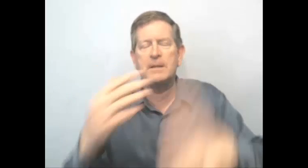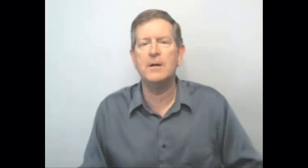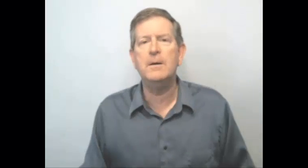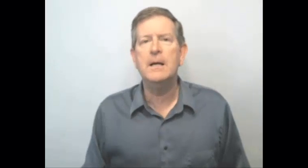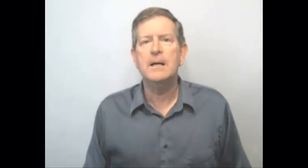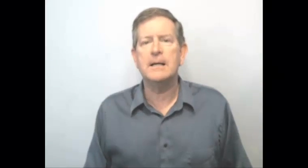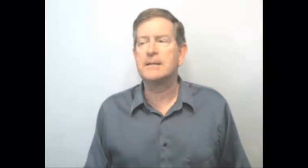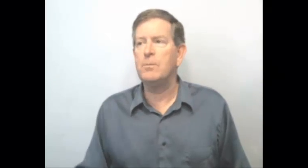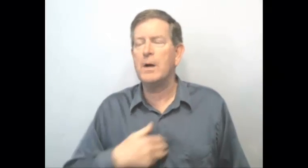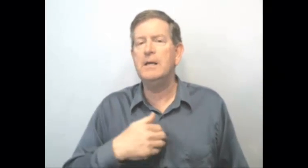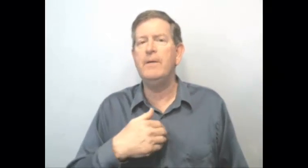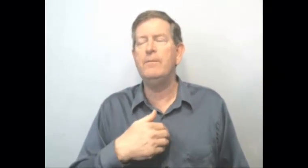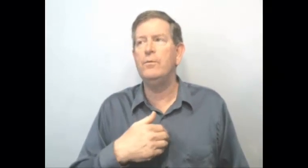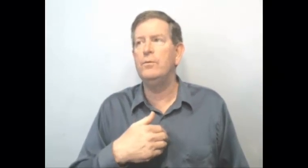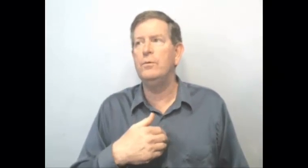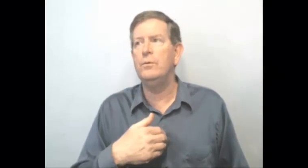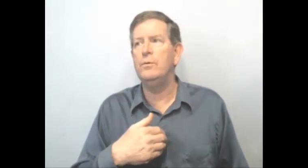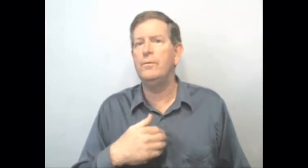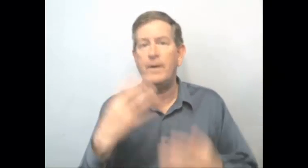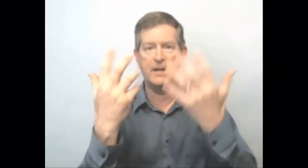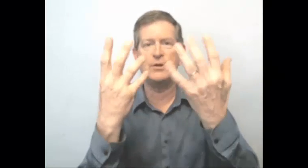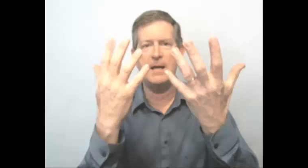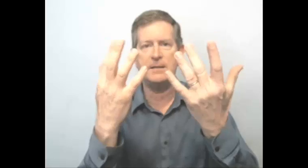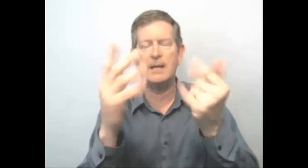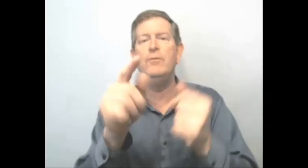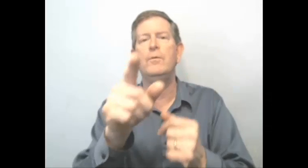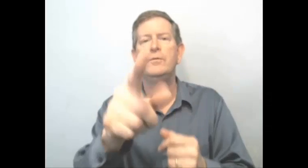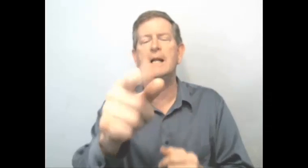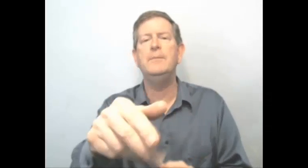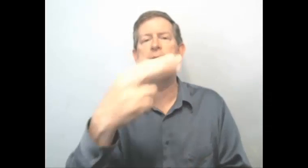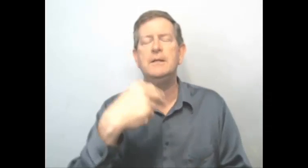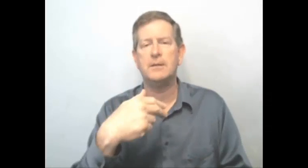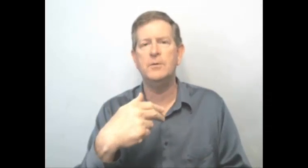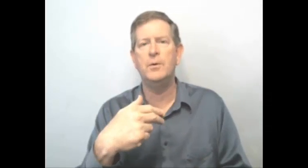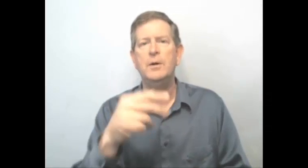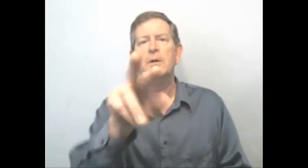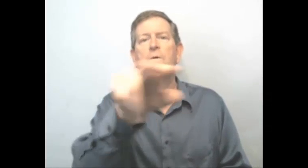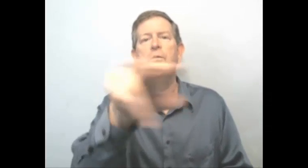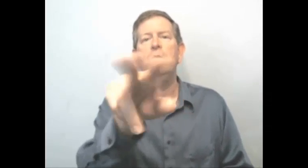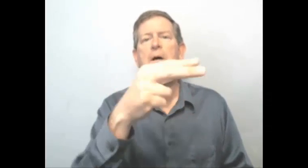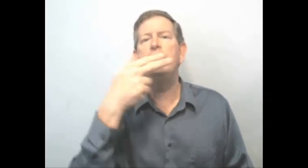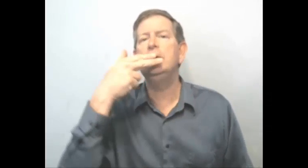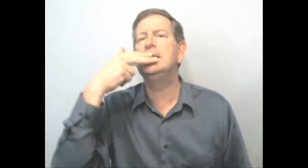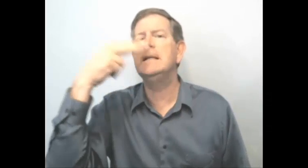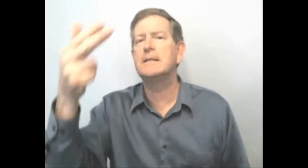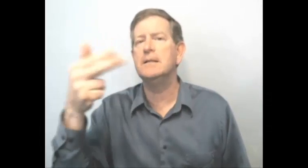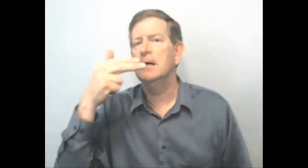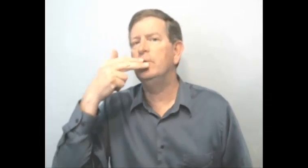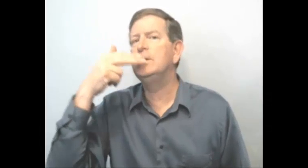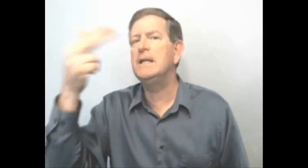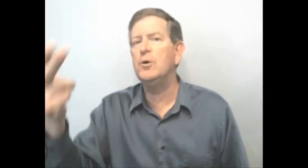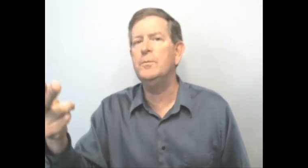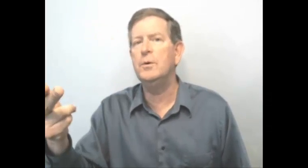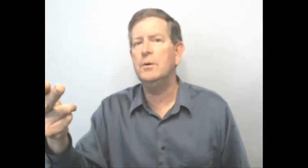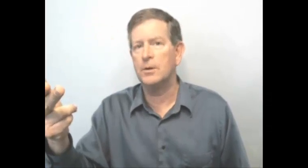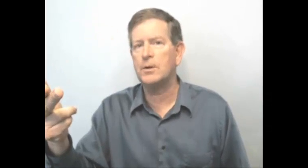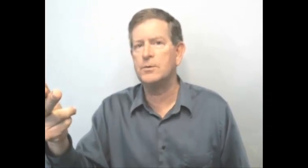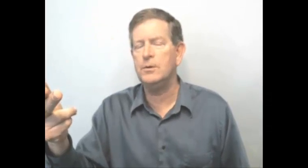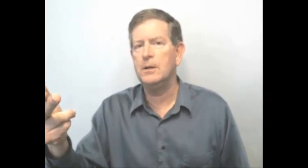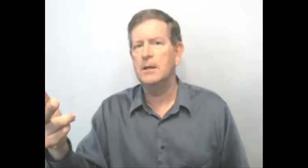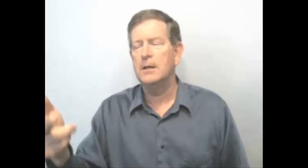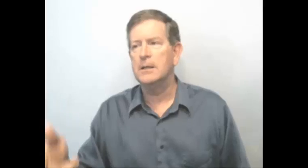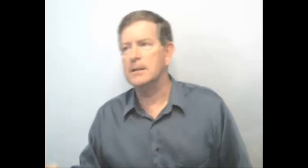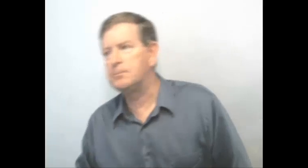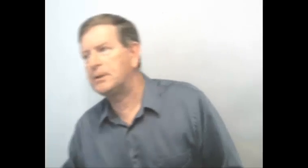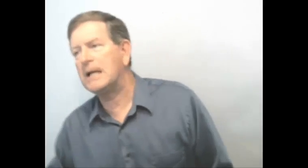l'inverse maintenant. C'est moi qui vais vous faire les gestes et vous allez me dire le mot. Donc, vous dites le mot.